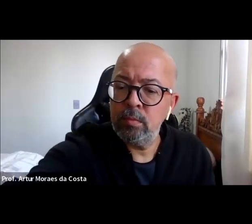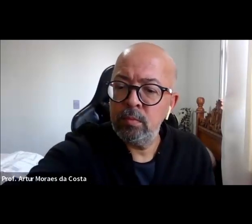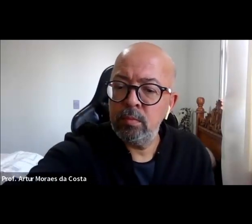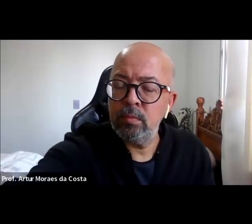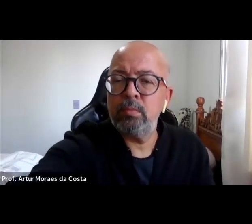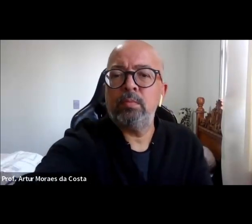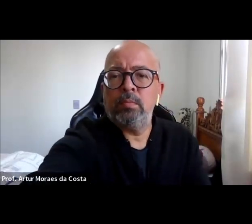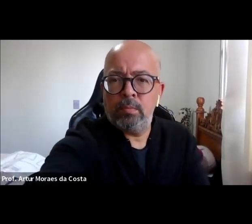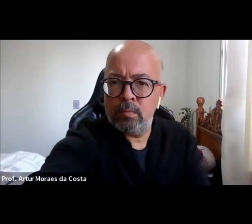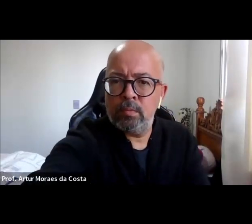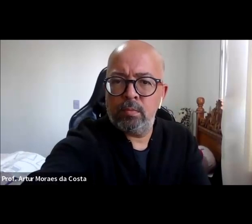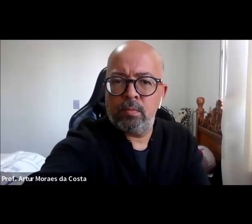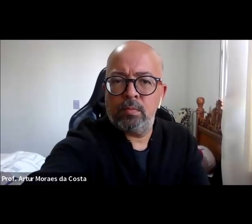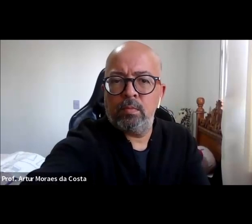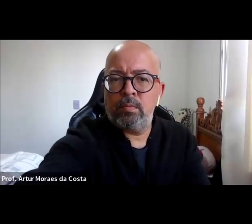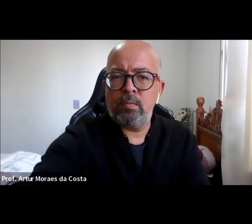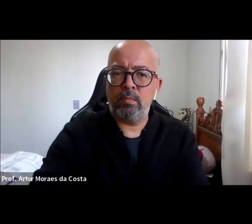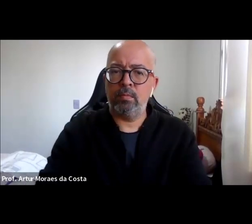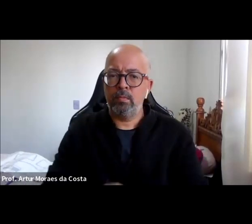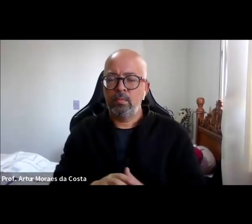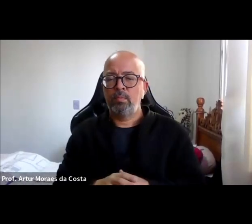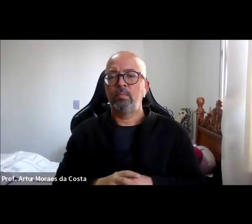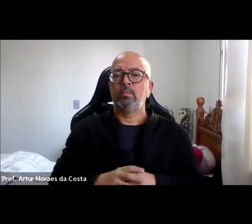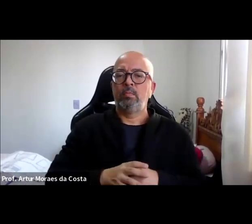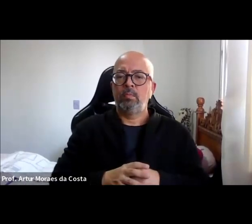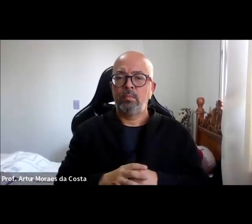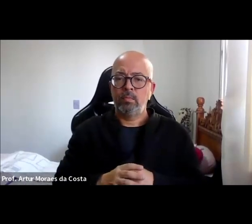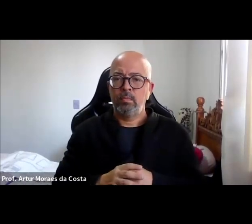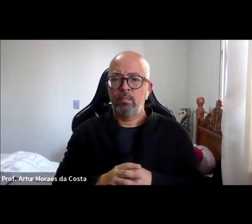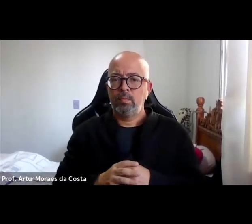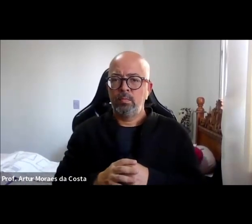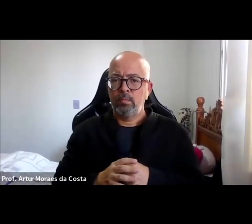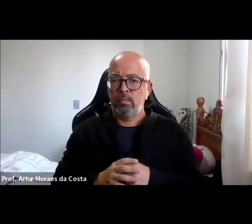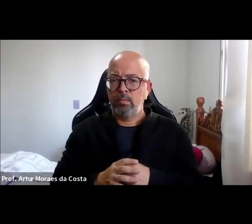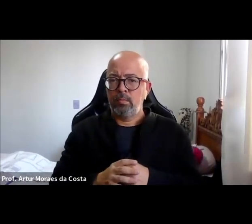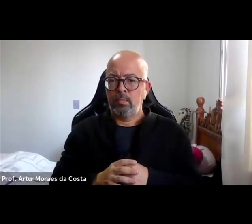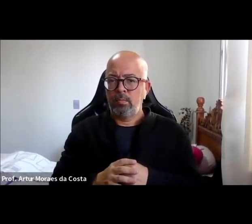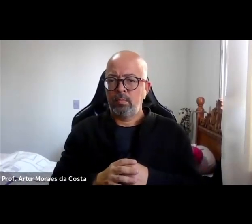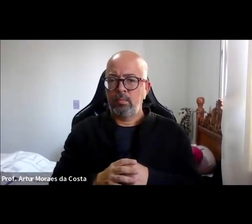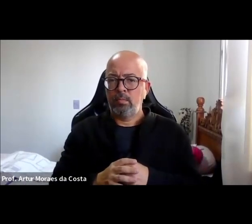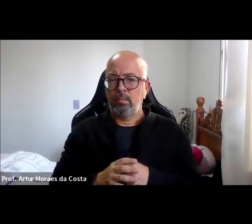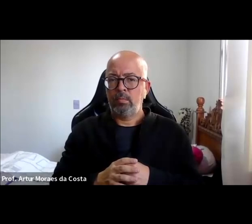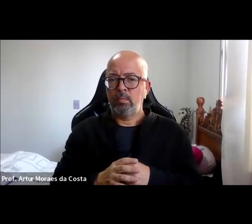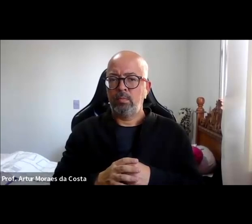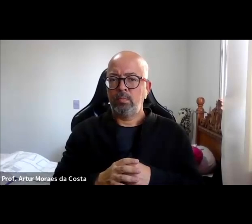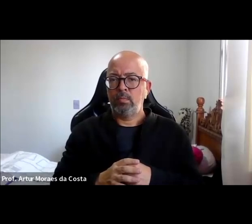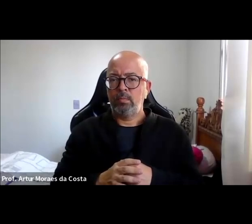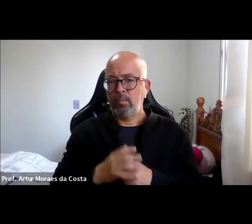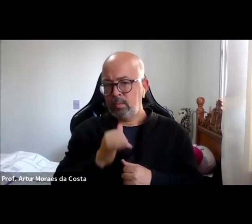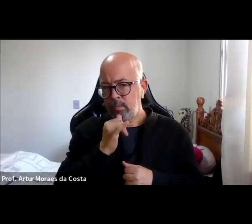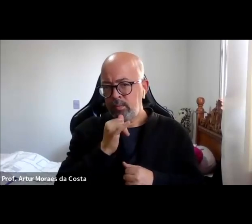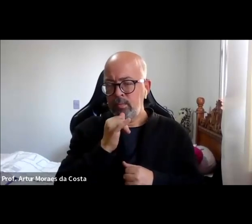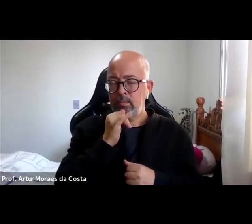que eh el reto el reto el reto grande diría yo es poder